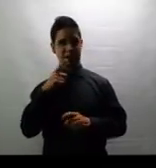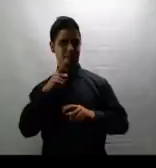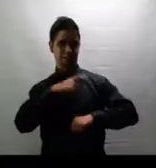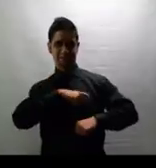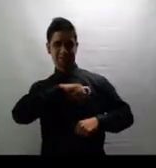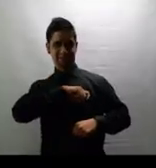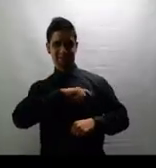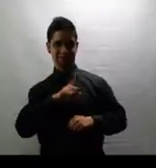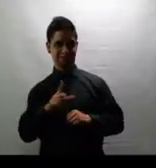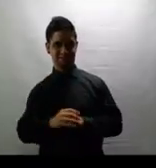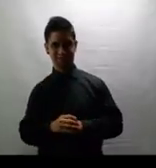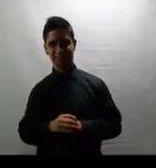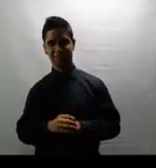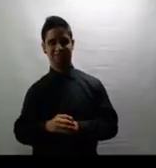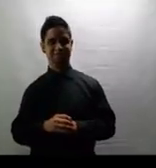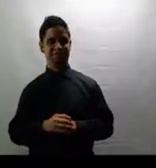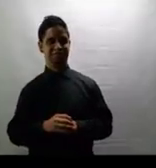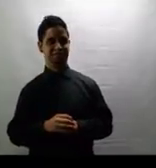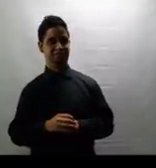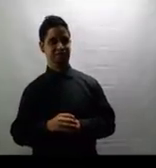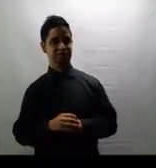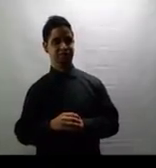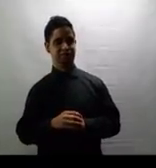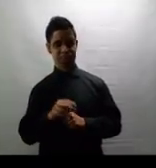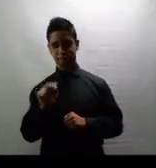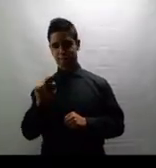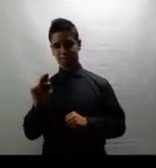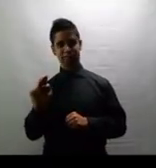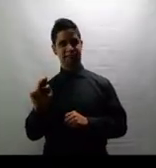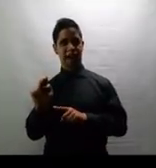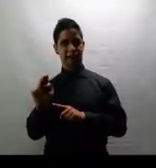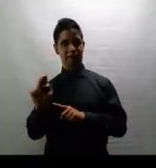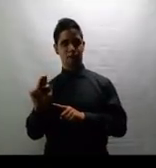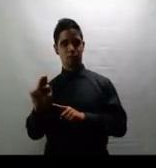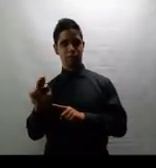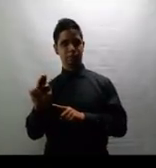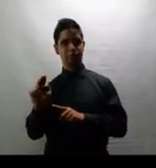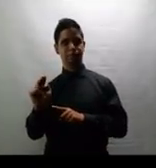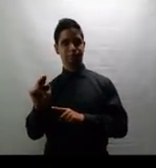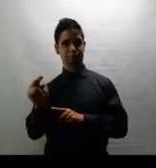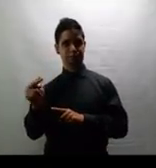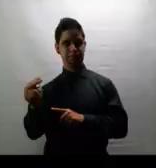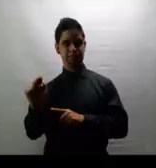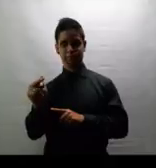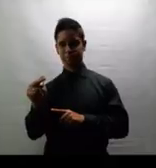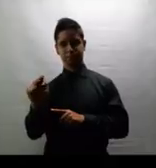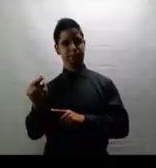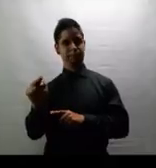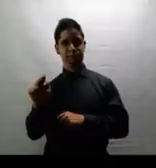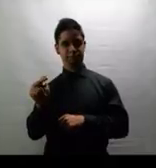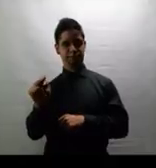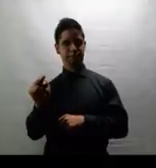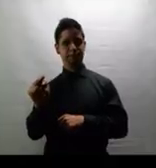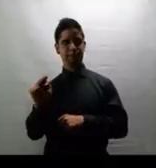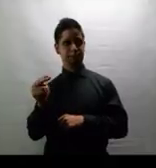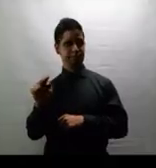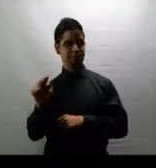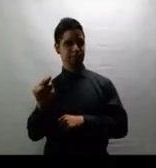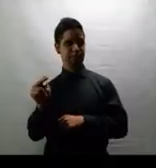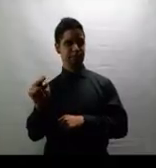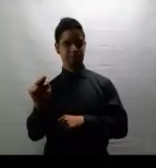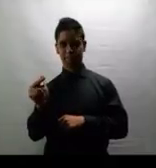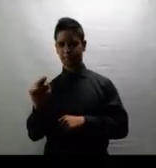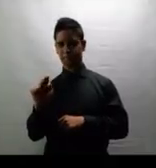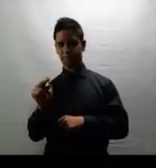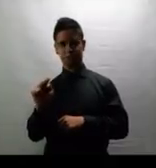otros santiago estamos aquí en el line y la n ii y la n así con